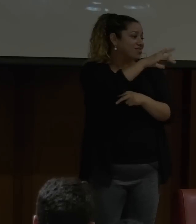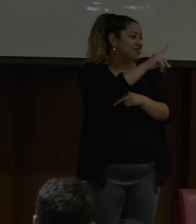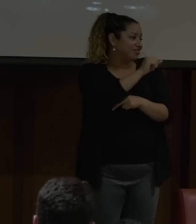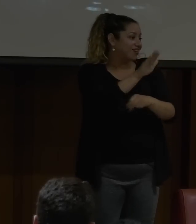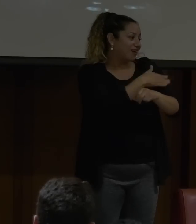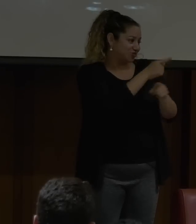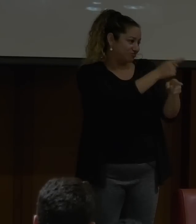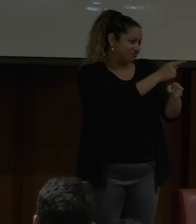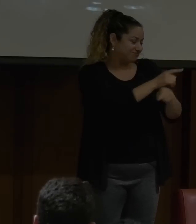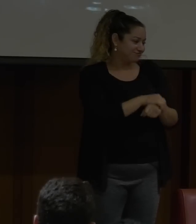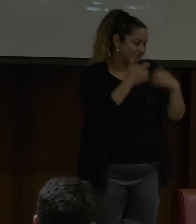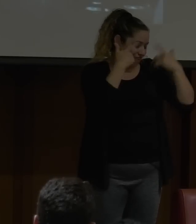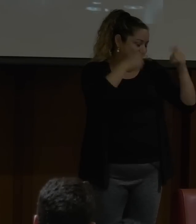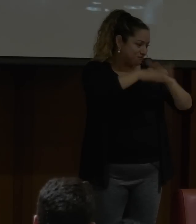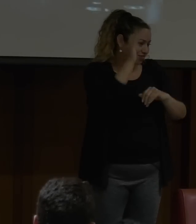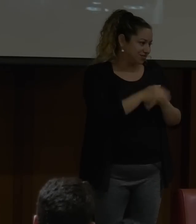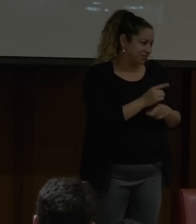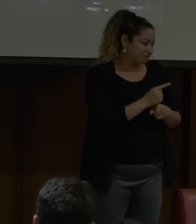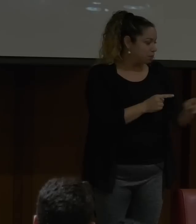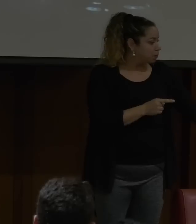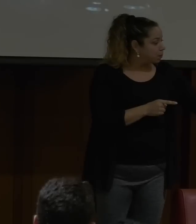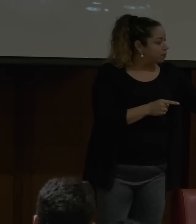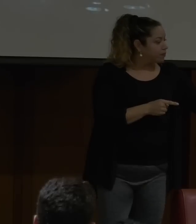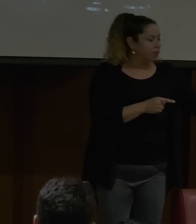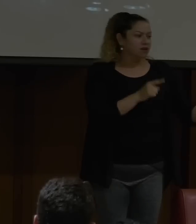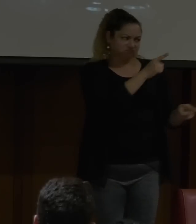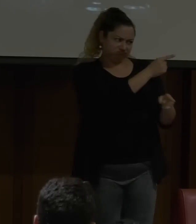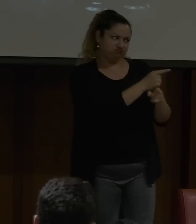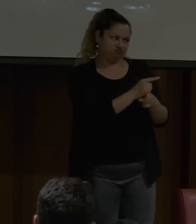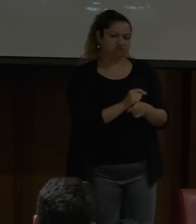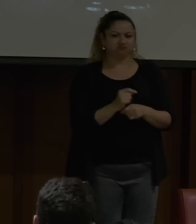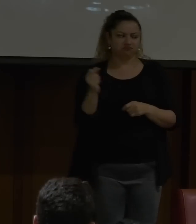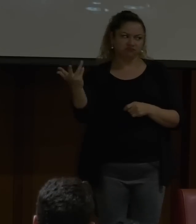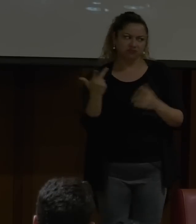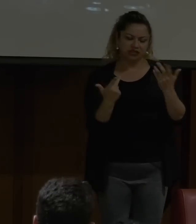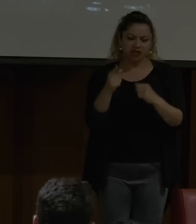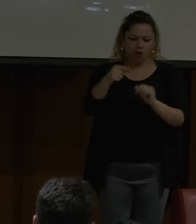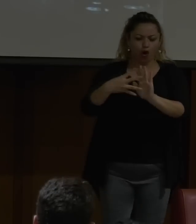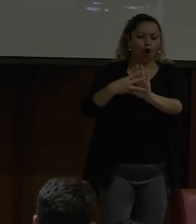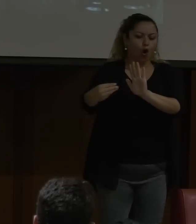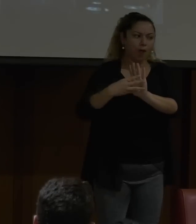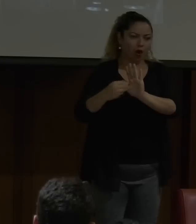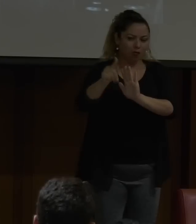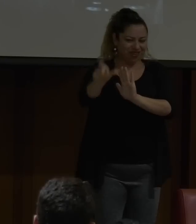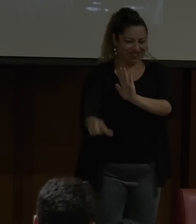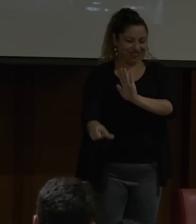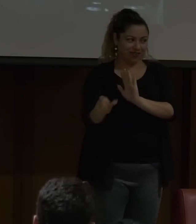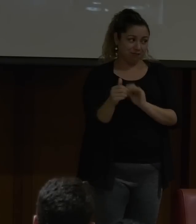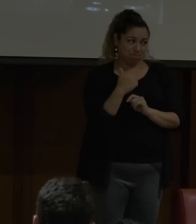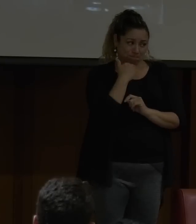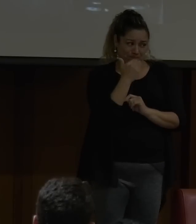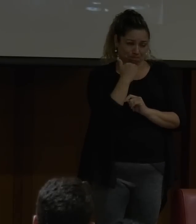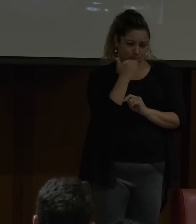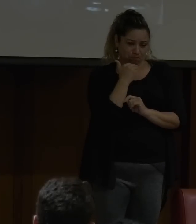cierto, pero en cuanto a lo que comentan del maestro Escalona, del maestro Escalona se volvió un mito.